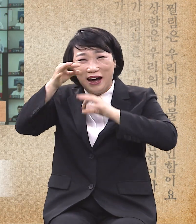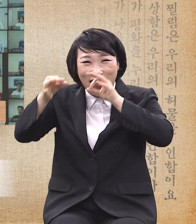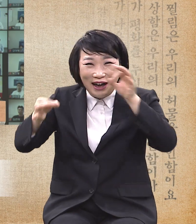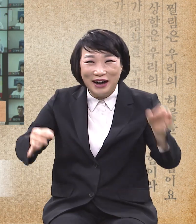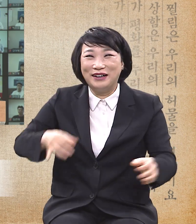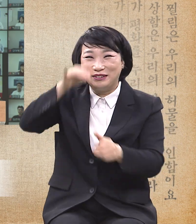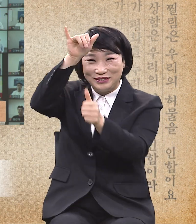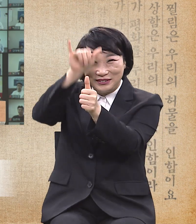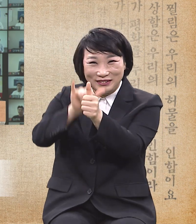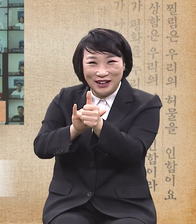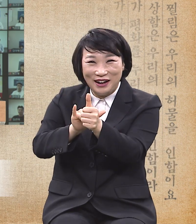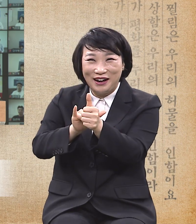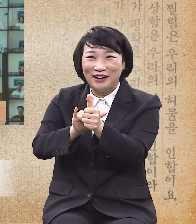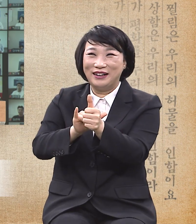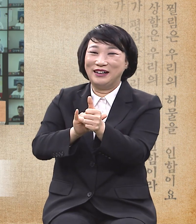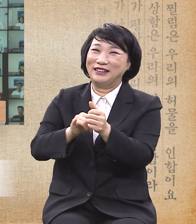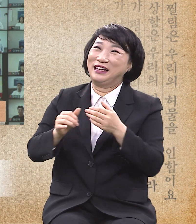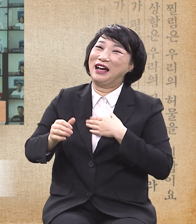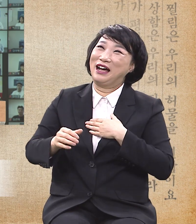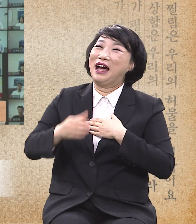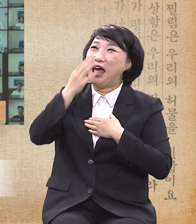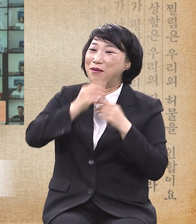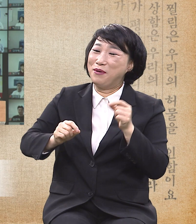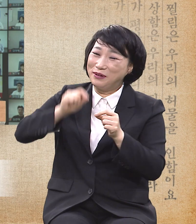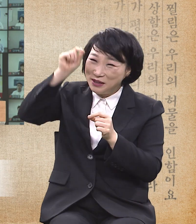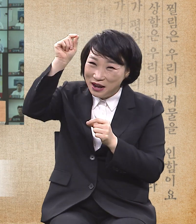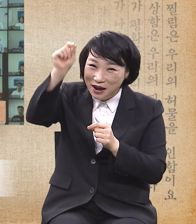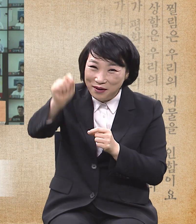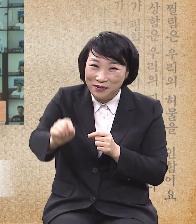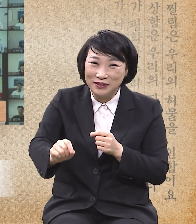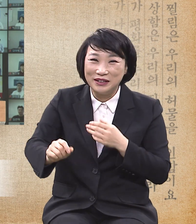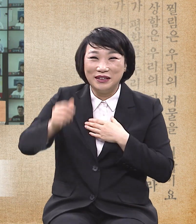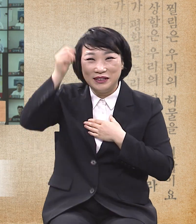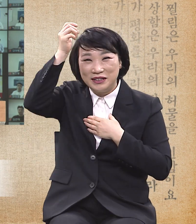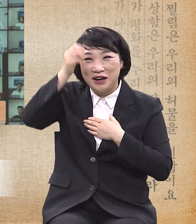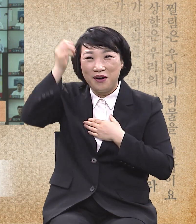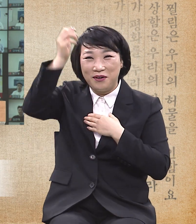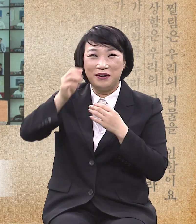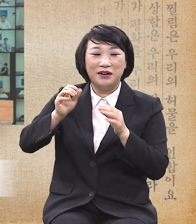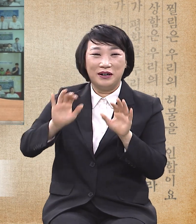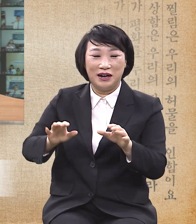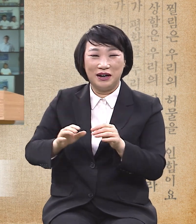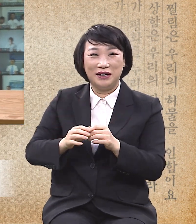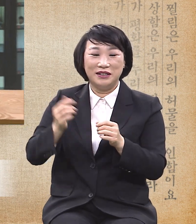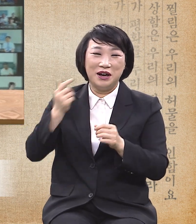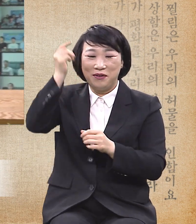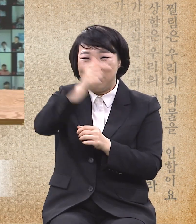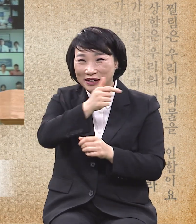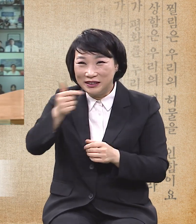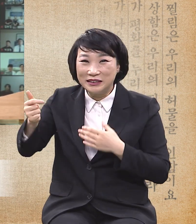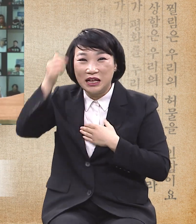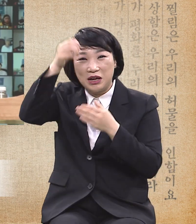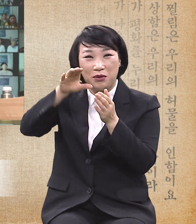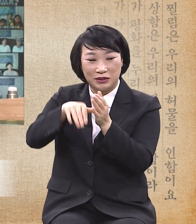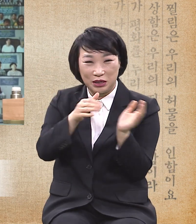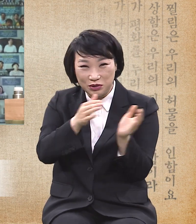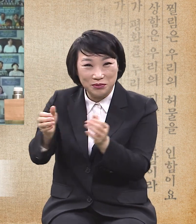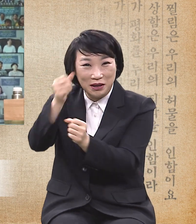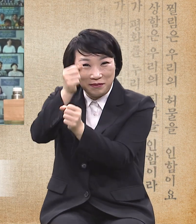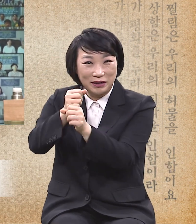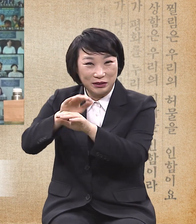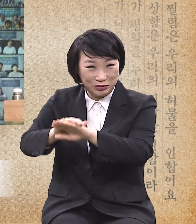마음껏 충성해서 영원히 행복하고 영원히 영광스러운 영혼의 때를